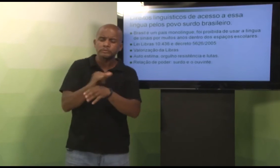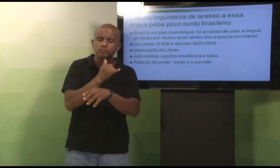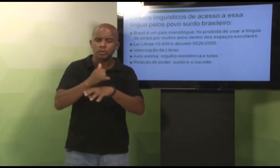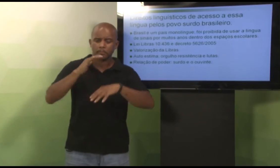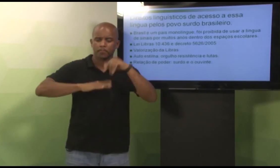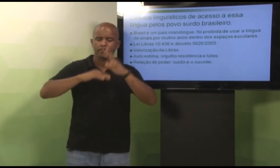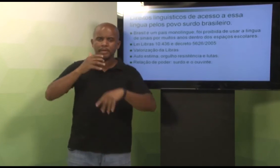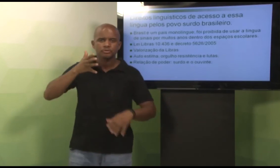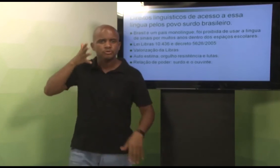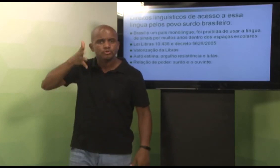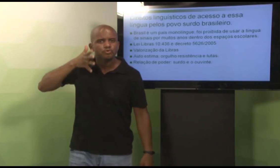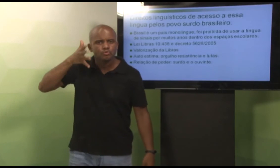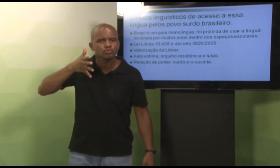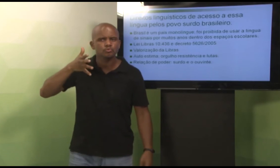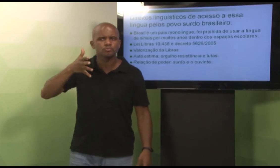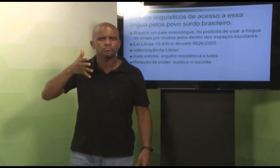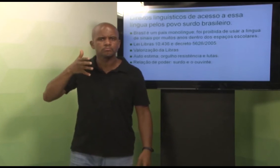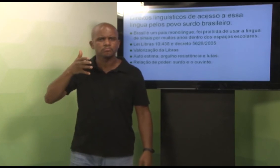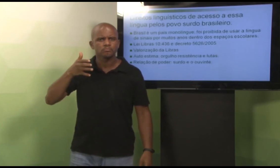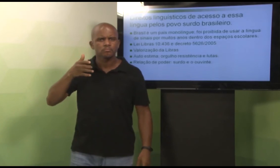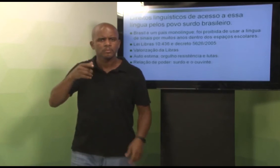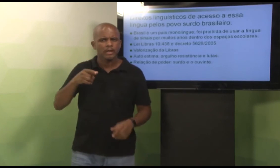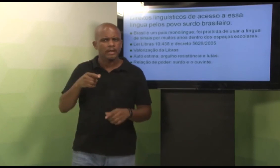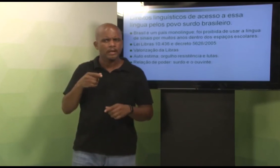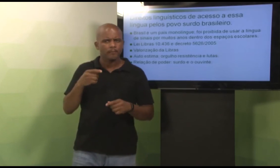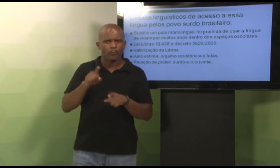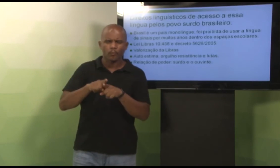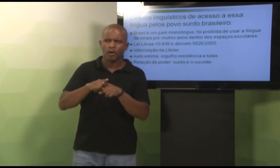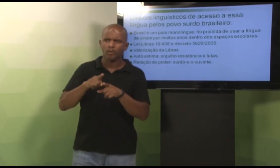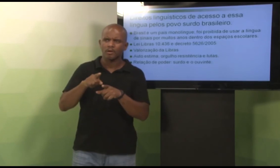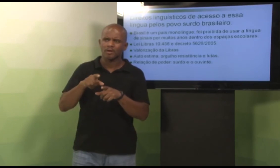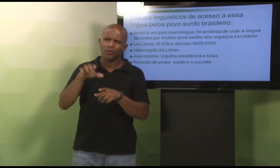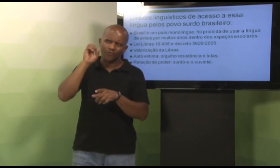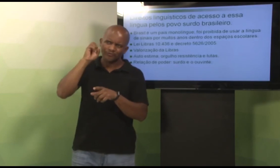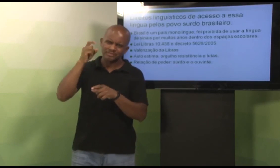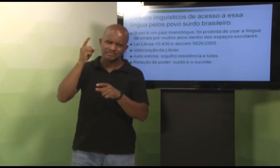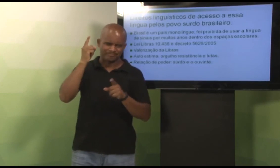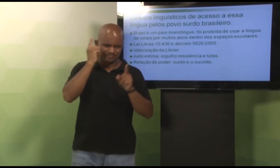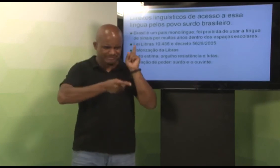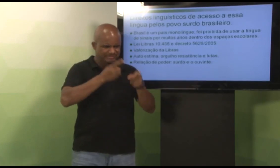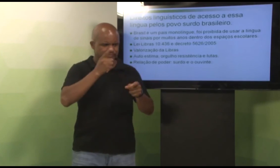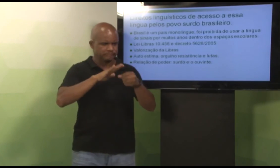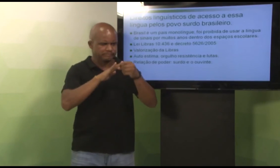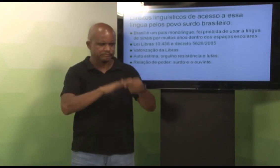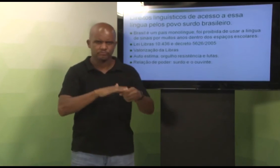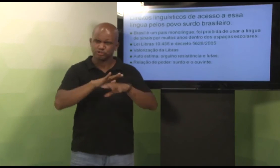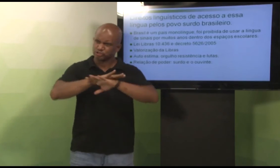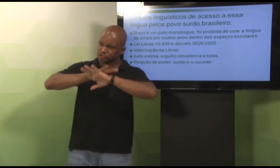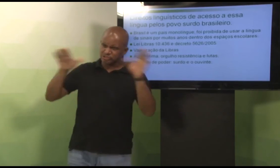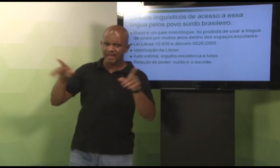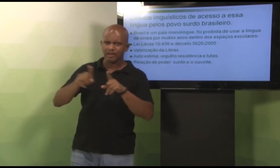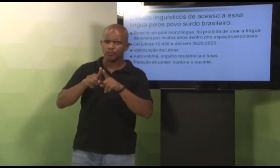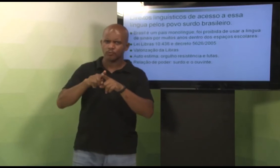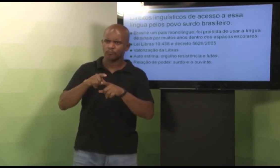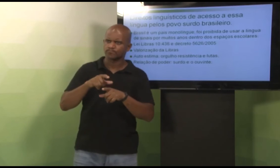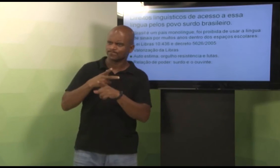isso demonstra a teoria de Foucault aliada aos processos discursivos. Teve o